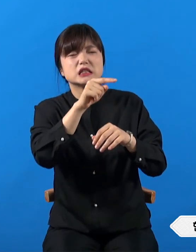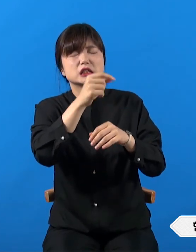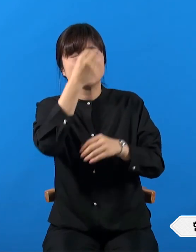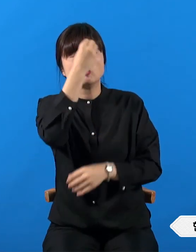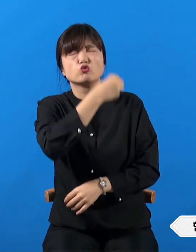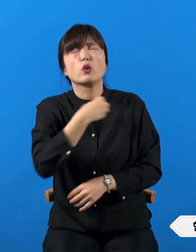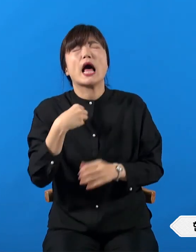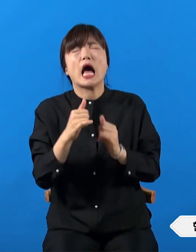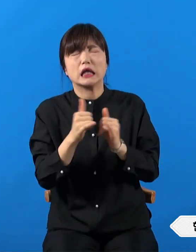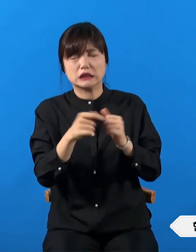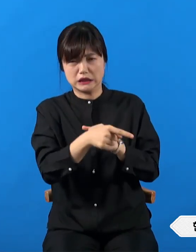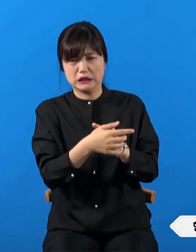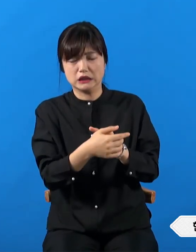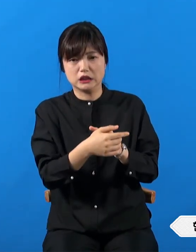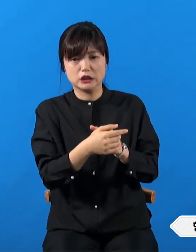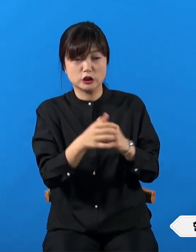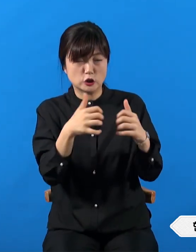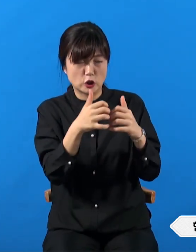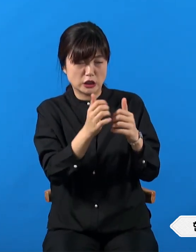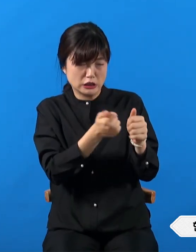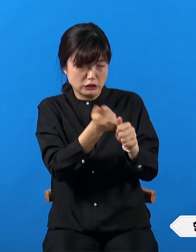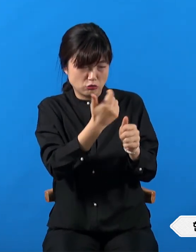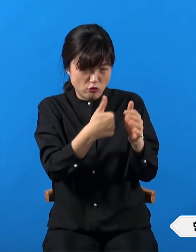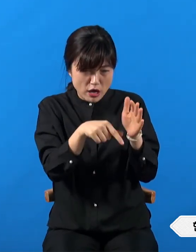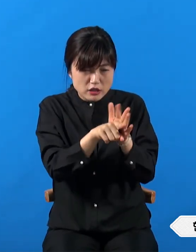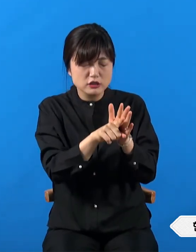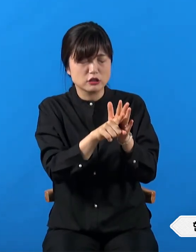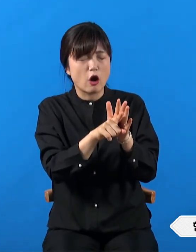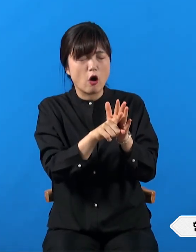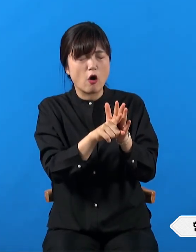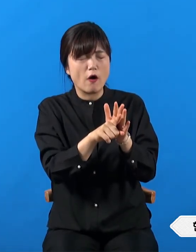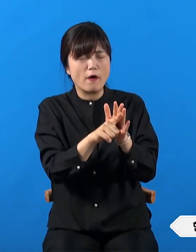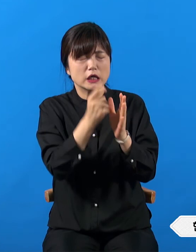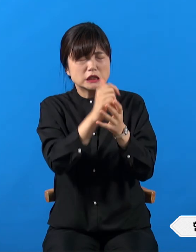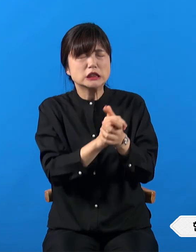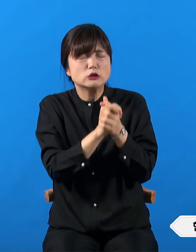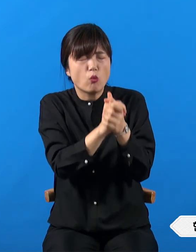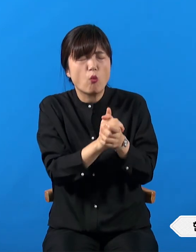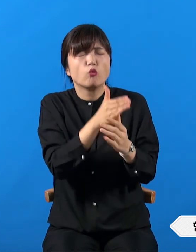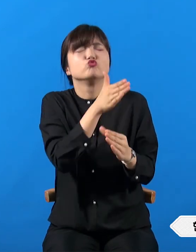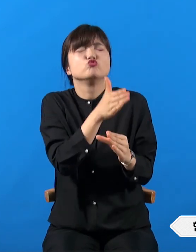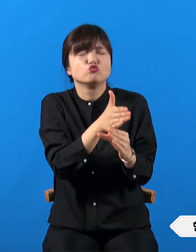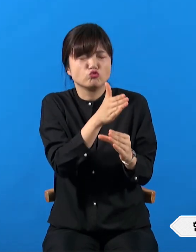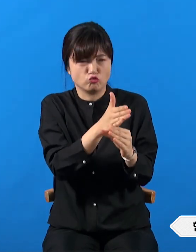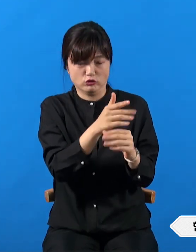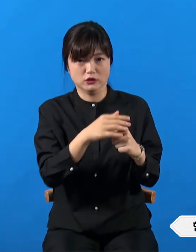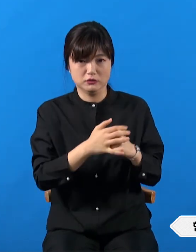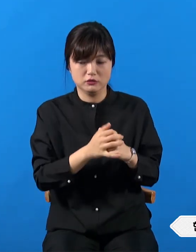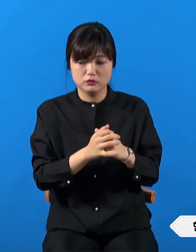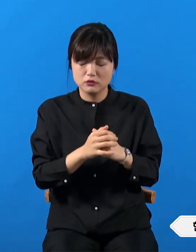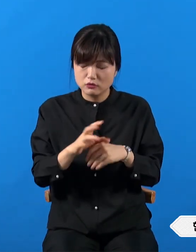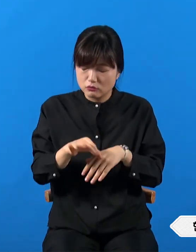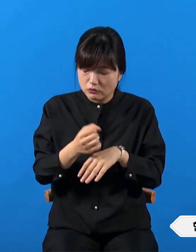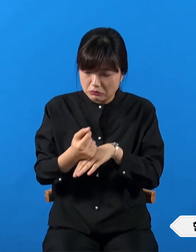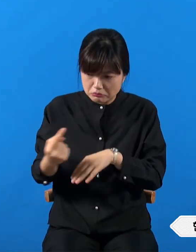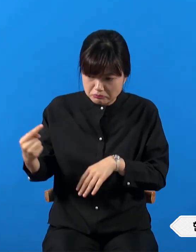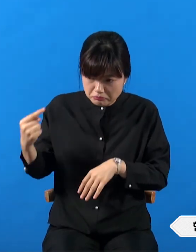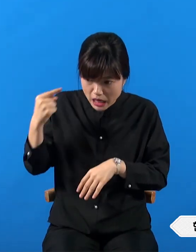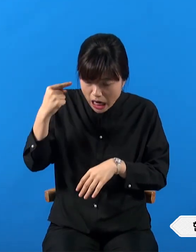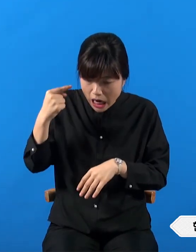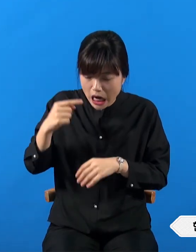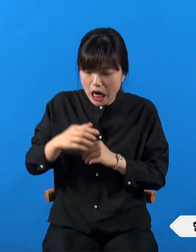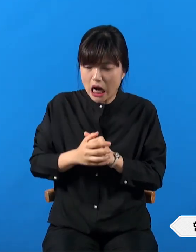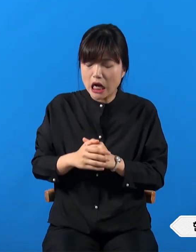벵거의 수도사들인데 전쟁의 승리를 기원하는 일을 하고 있습니다. 그렇게 말합니다. 왕이 그 말을